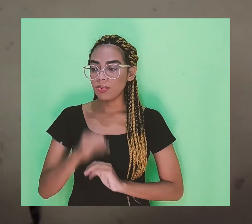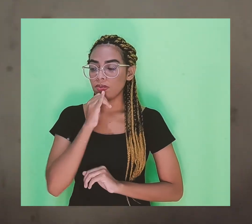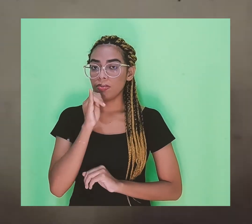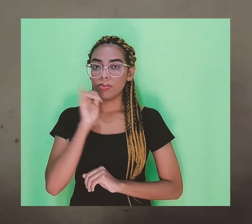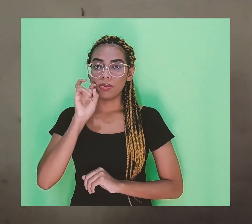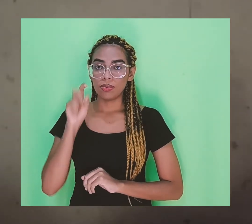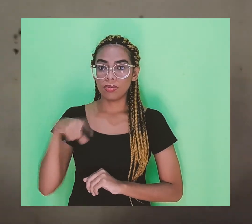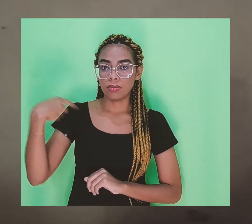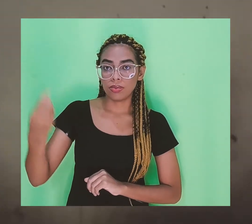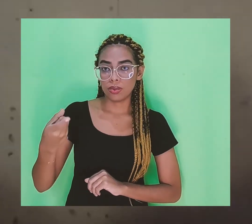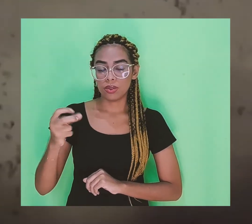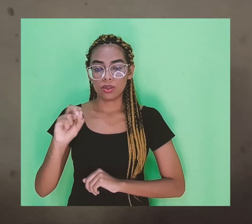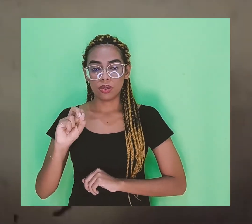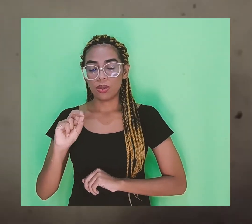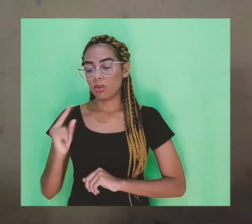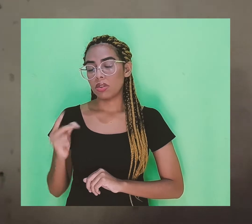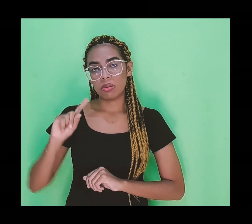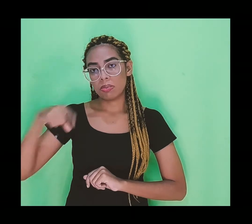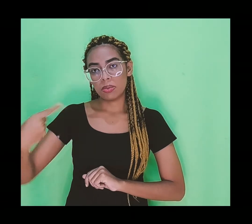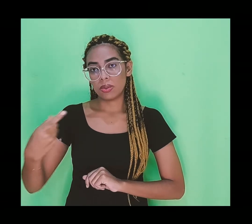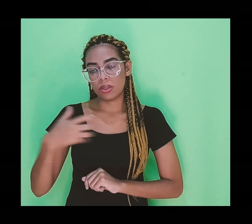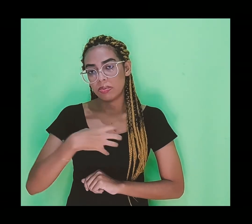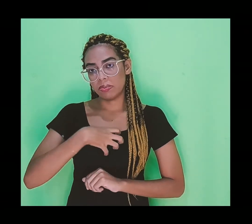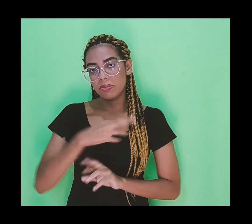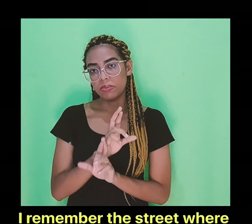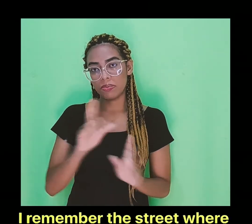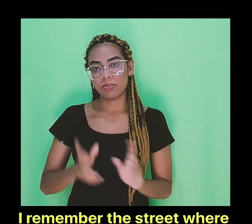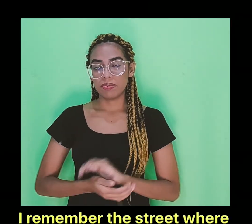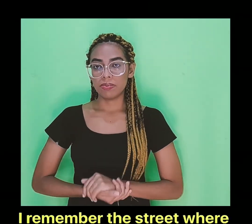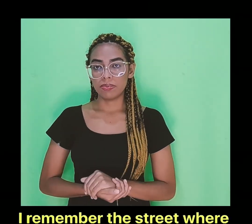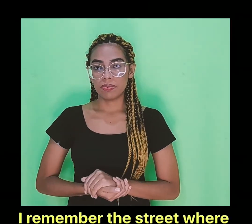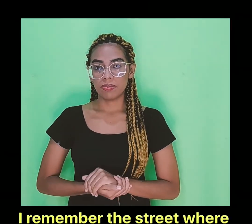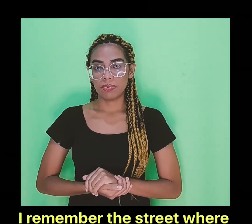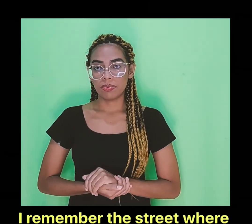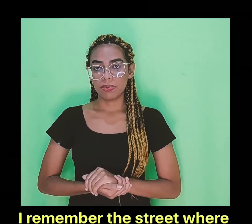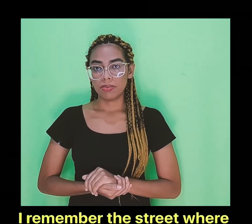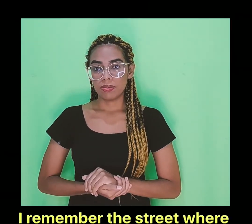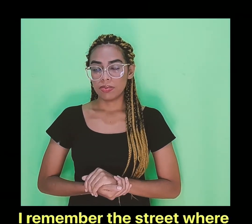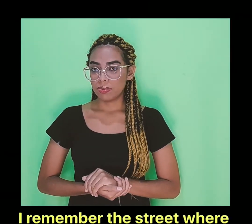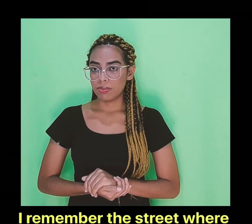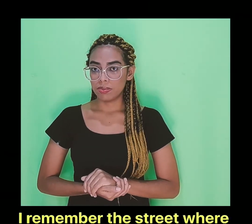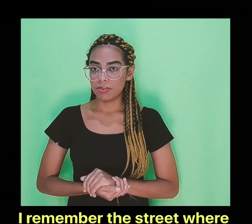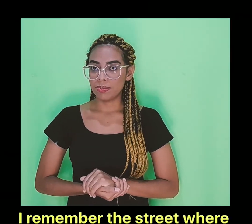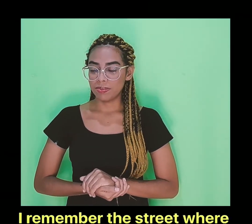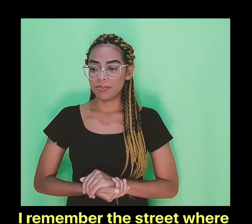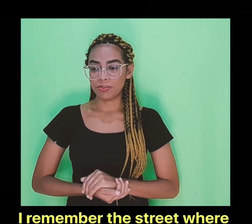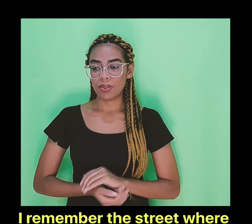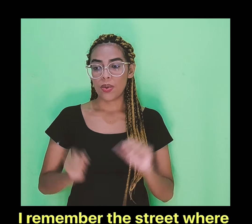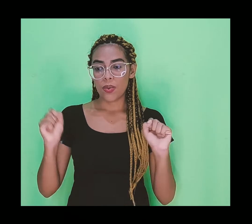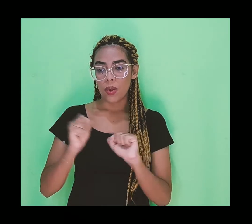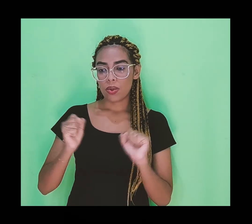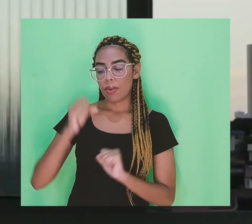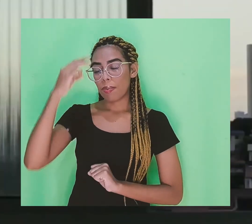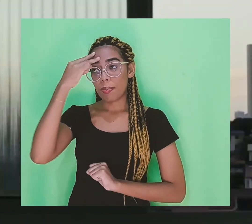quinta-feira. É estranho pra caramba isso pra mim. Eu sou Eu sou muito apaixonado por esse tema de